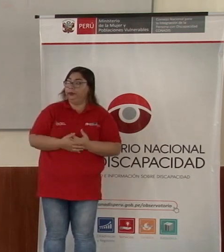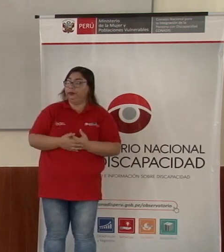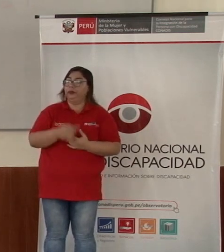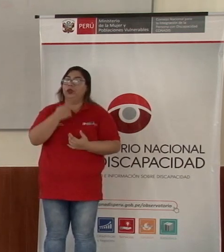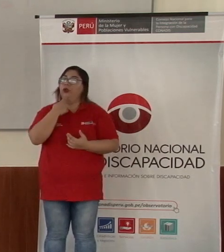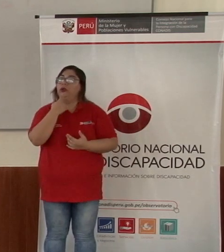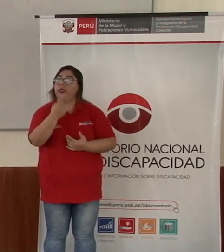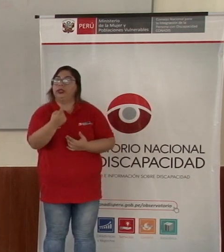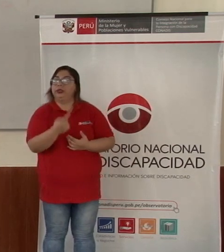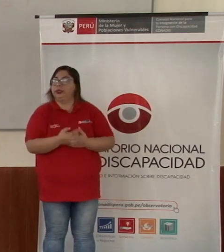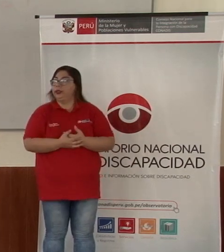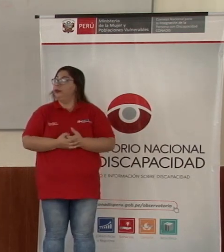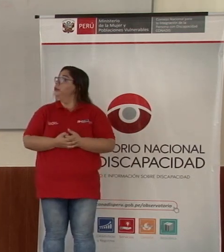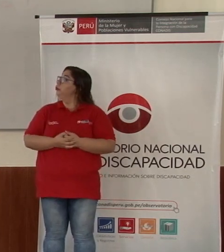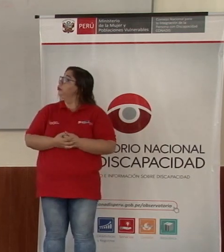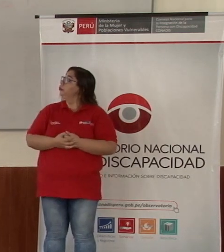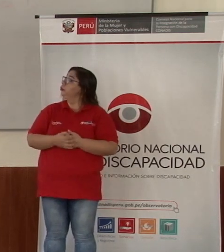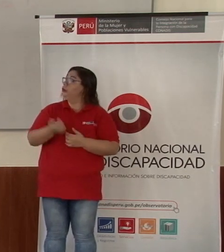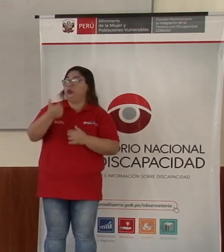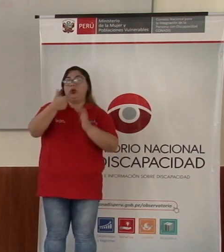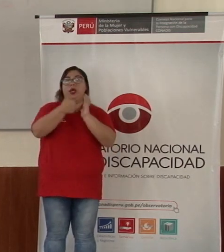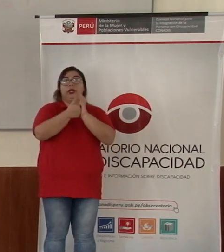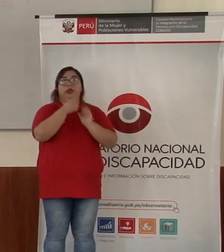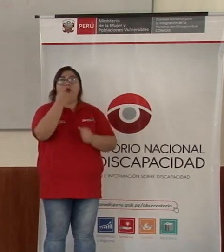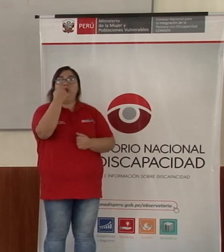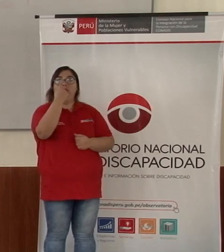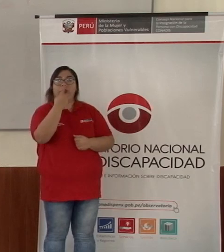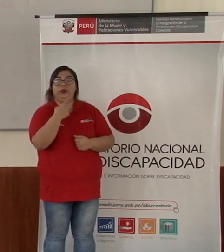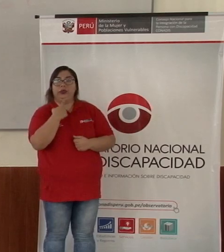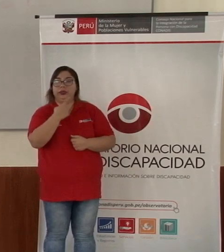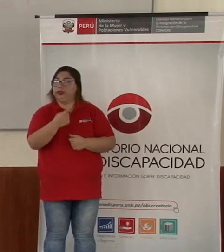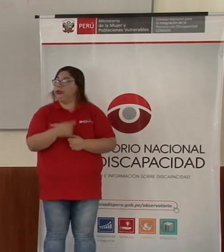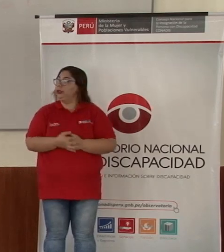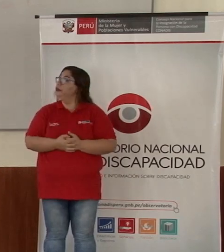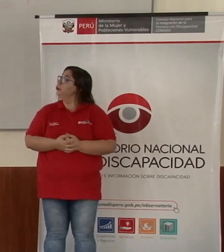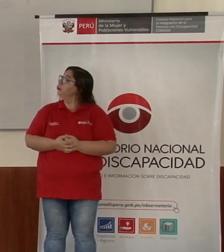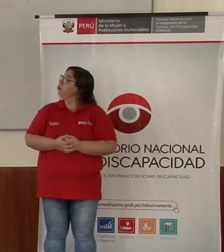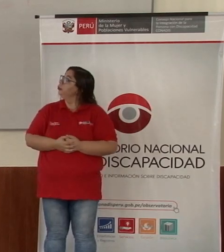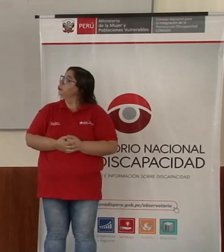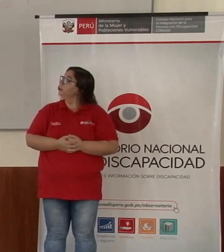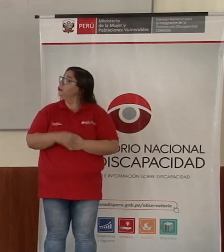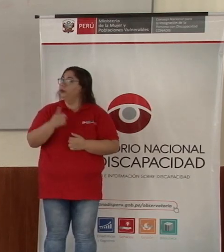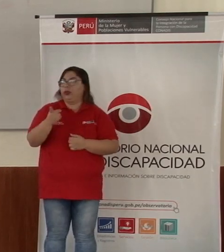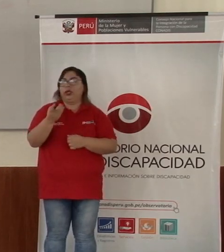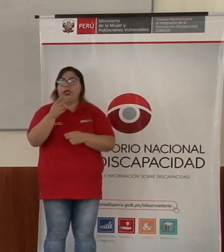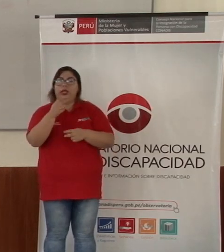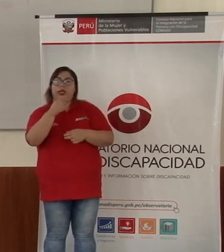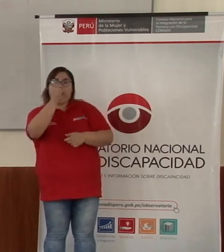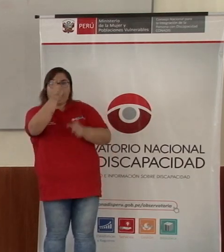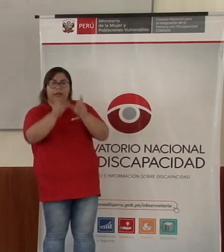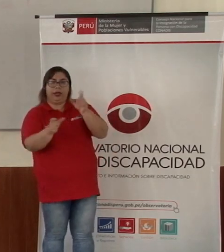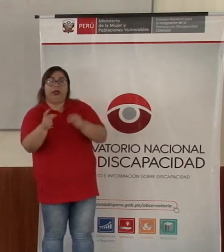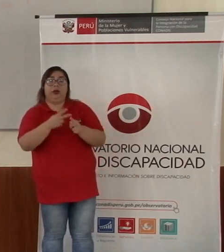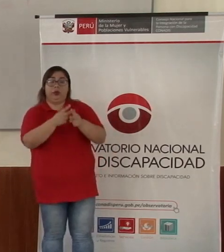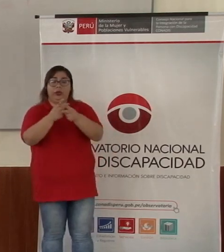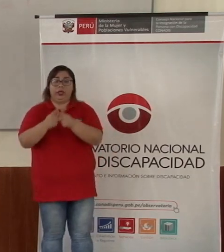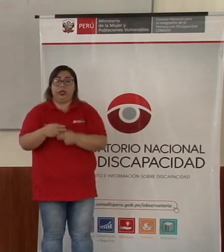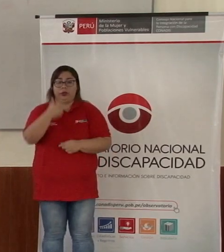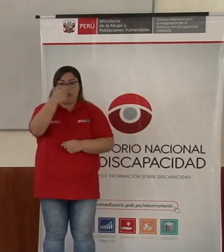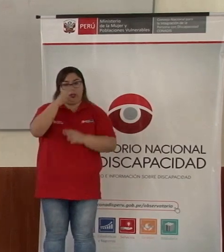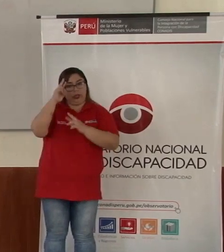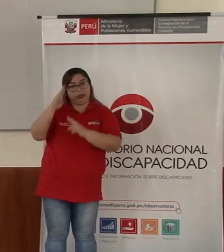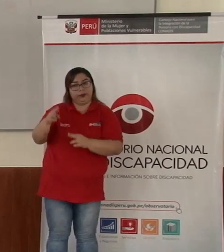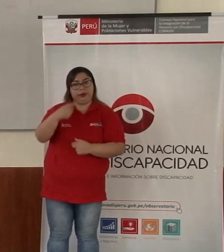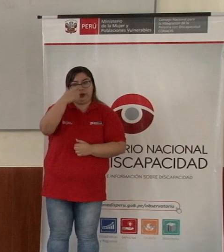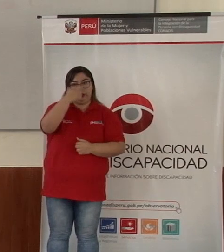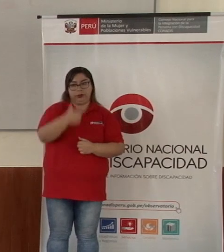que dice nuestra Constitución. En su artículo 1, la Constitución Política establece que la defensa de la persona humana y el respeto a su dignidad